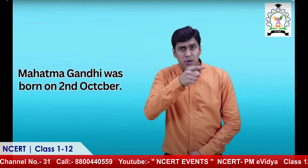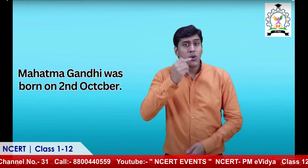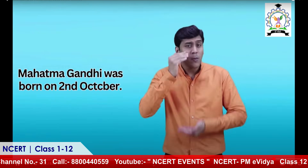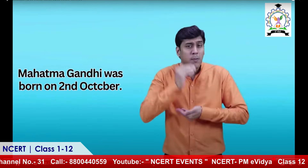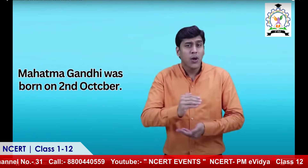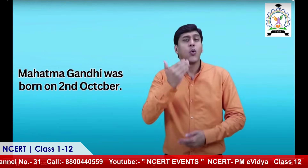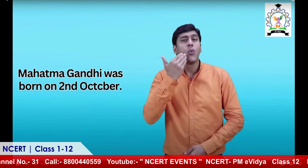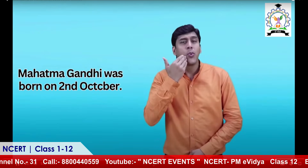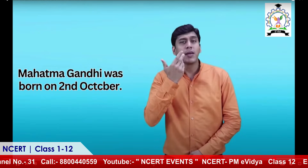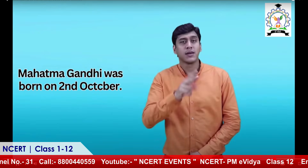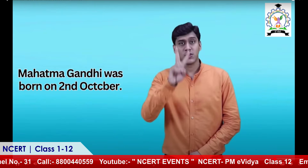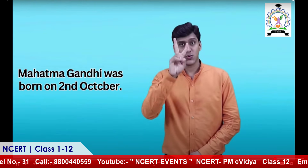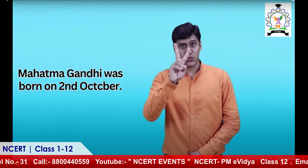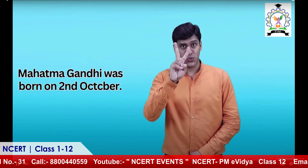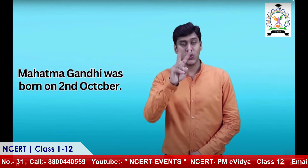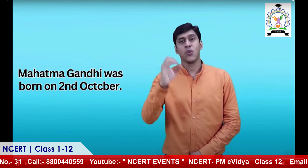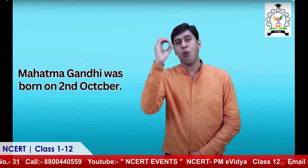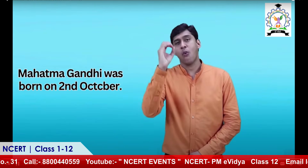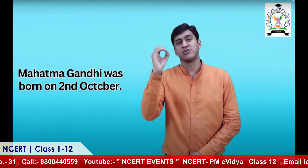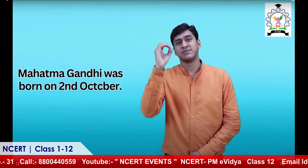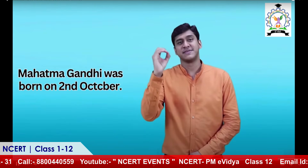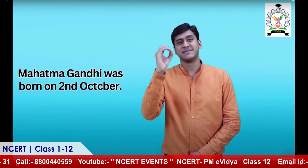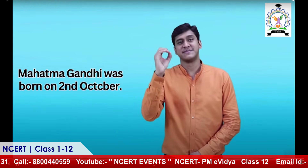महात्मा गांधी जी का जन्म 2 अक्टूबर को हुआ था।